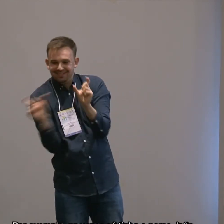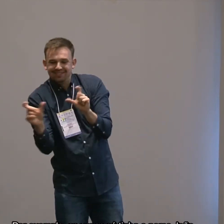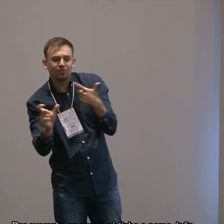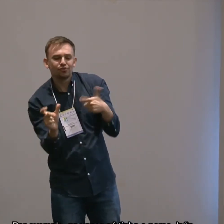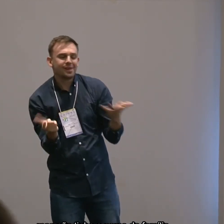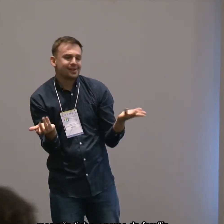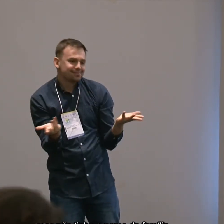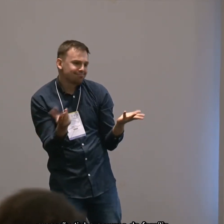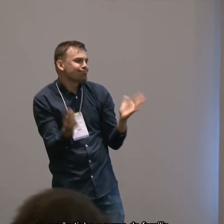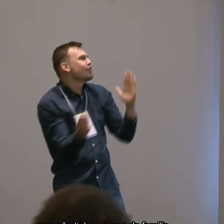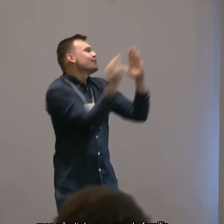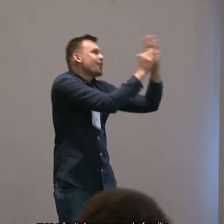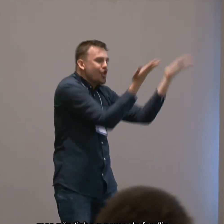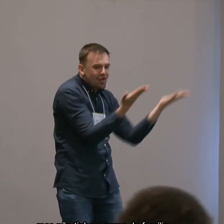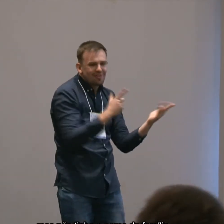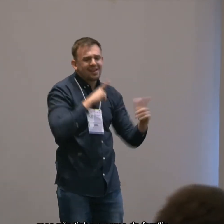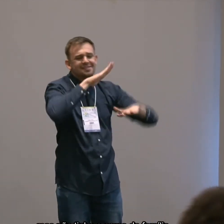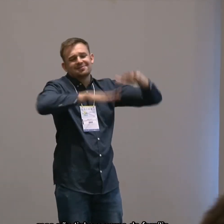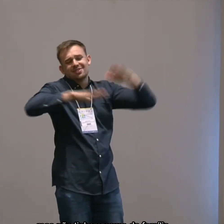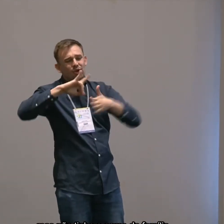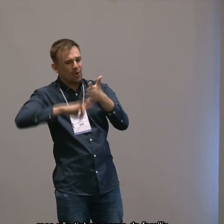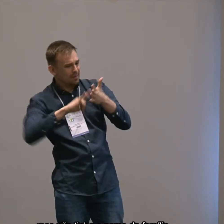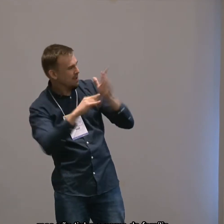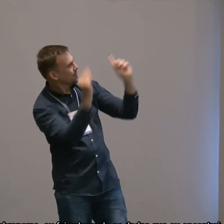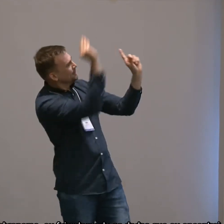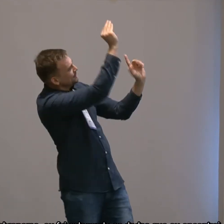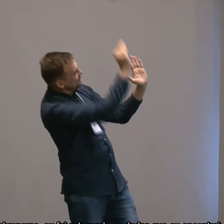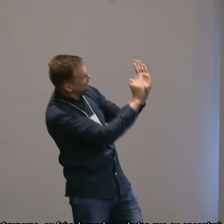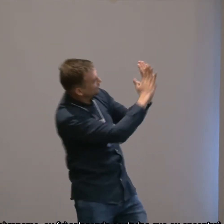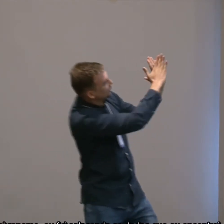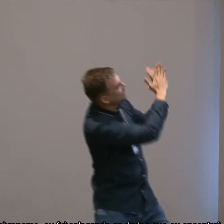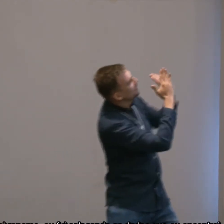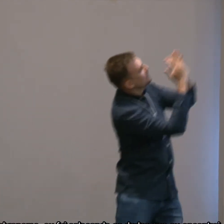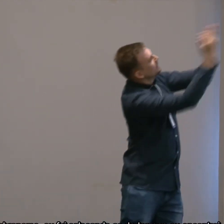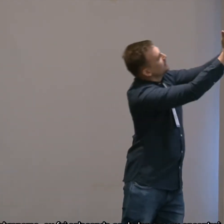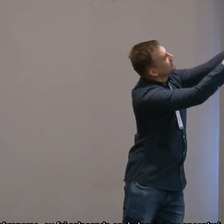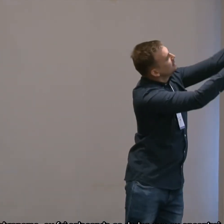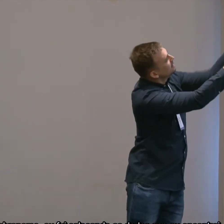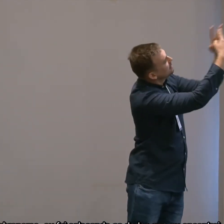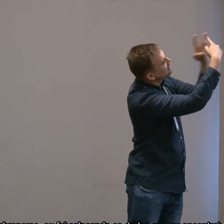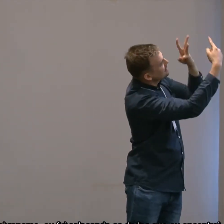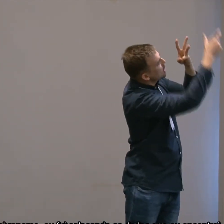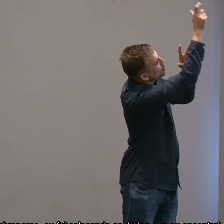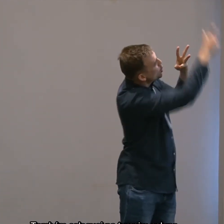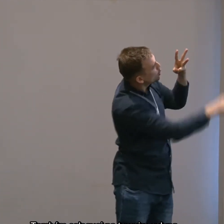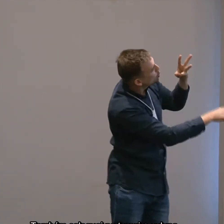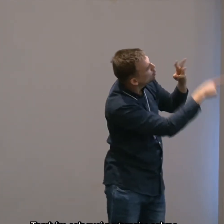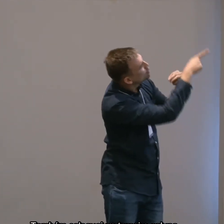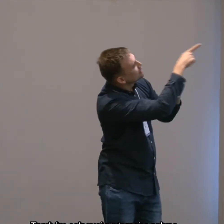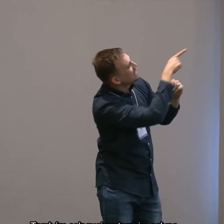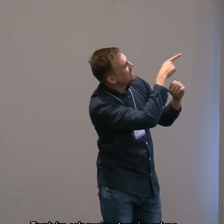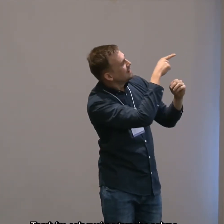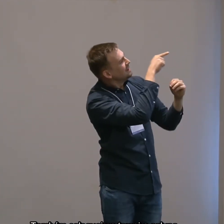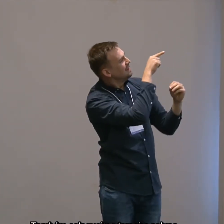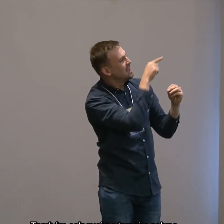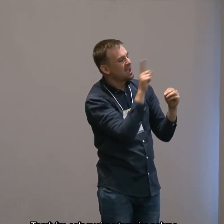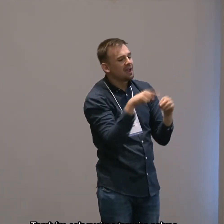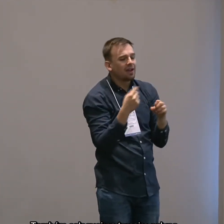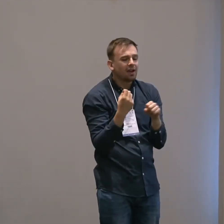mas não tinha o nome por exemplo da família o sobrenome eu fui colocando os dados que eu encontrei também coloquei na terceira coluna